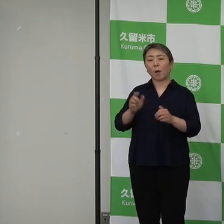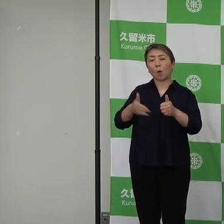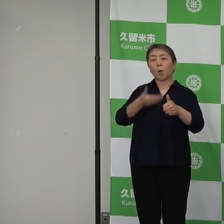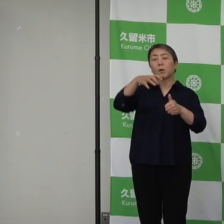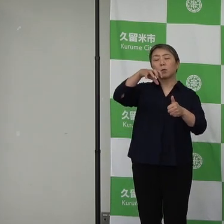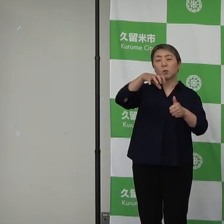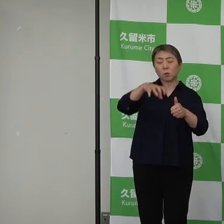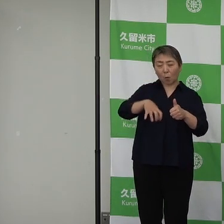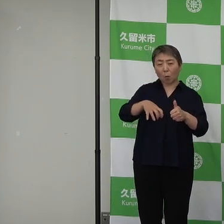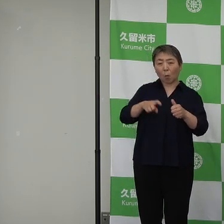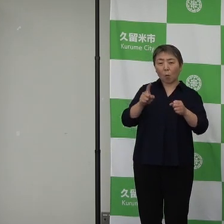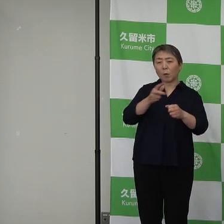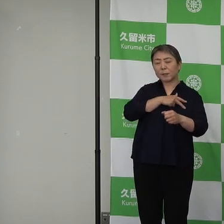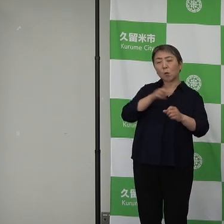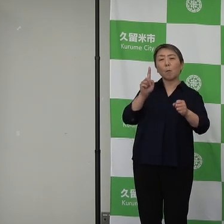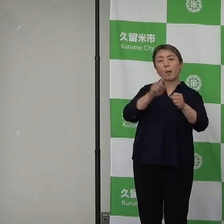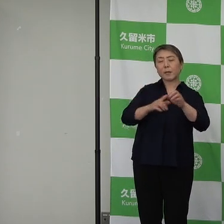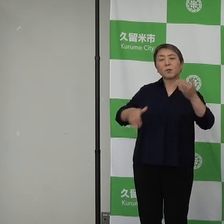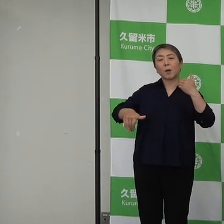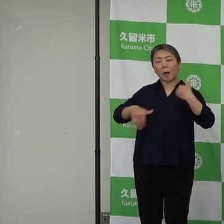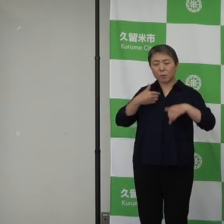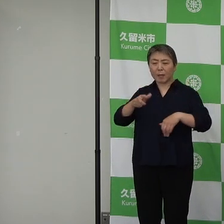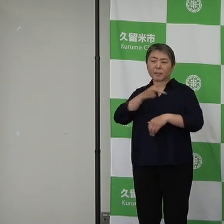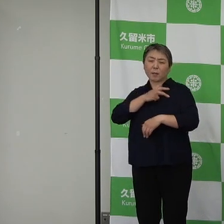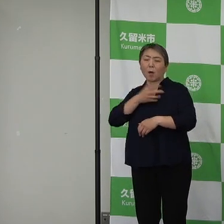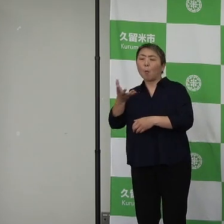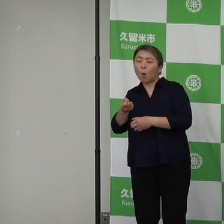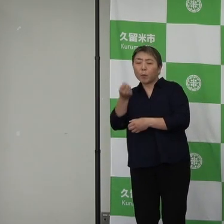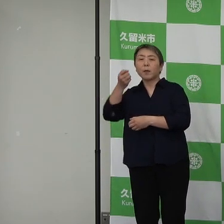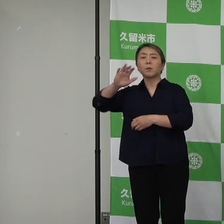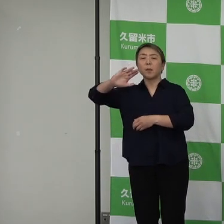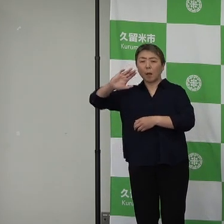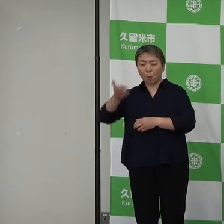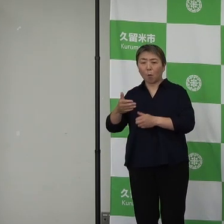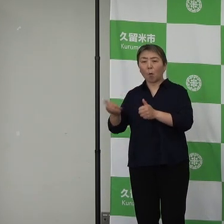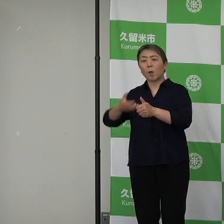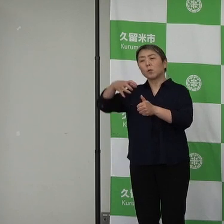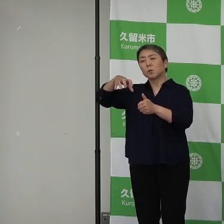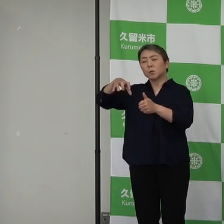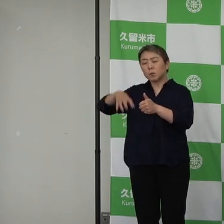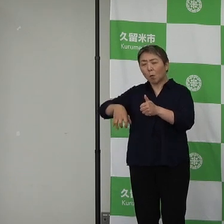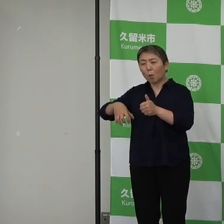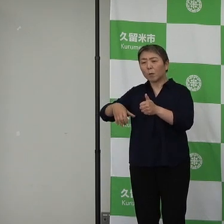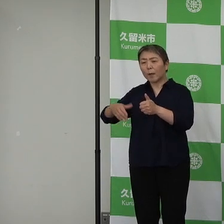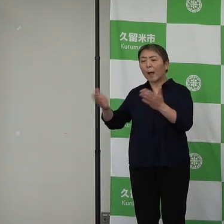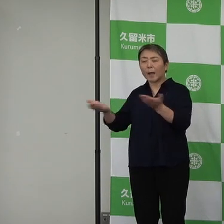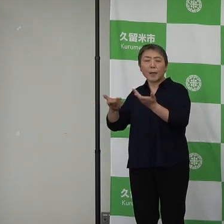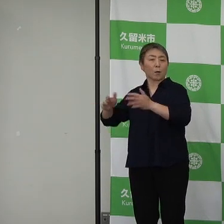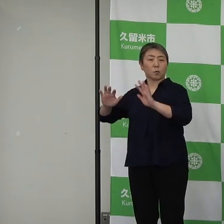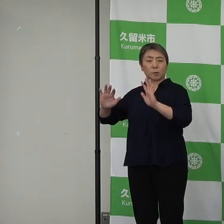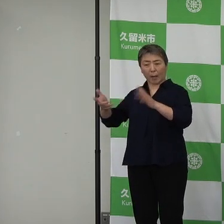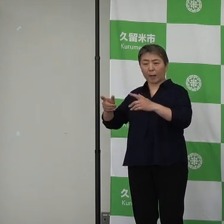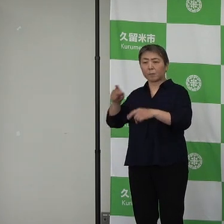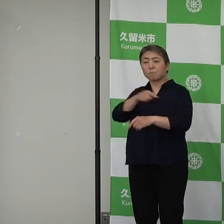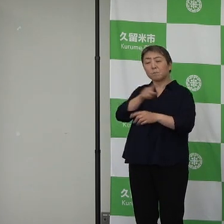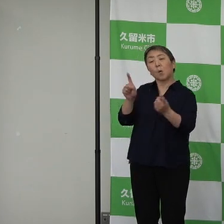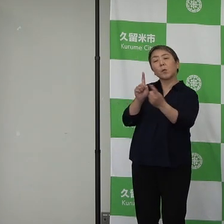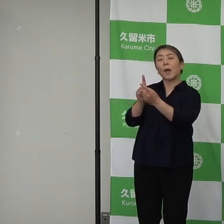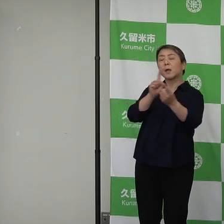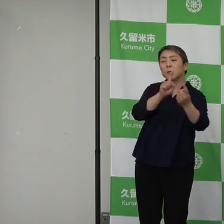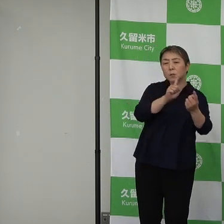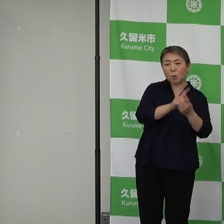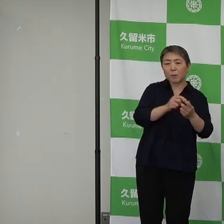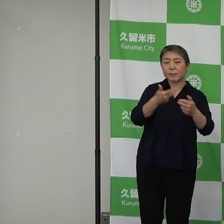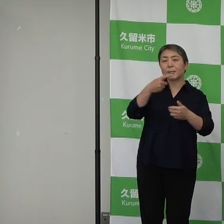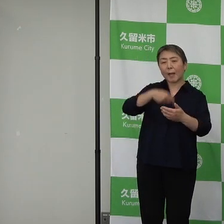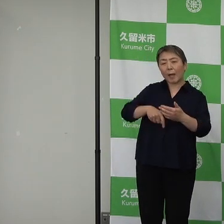士を目指す学生や資格は持っているけれども保育施設等で働いていない人を対象に市